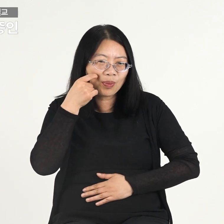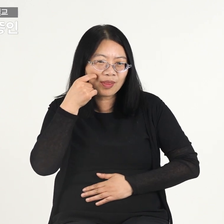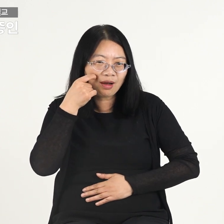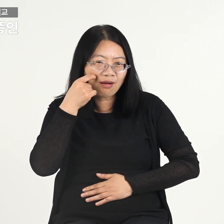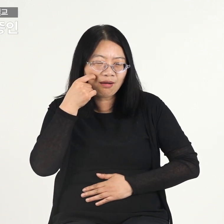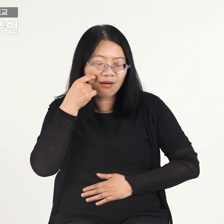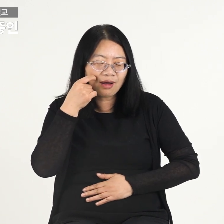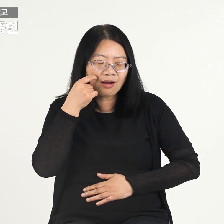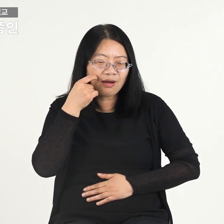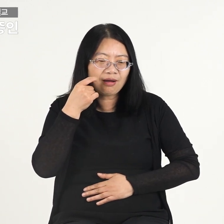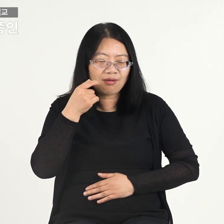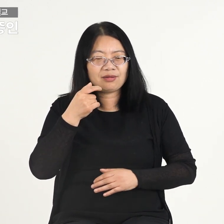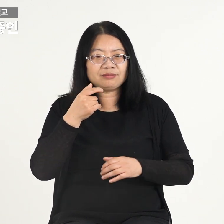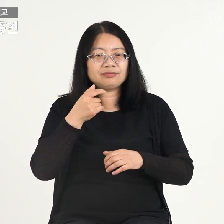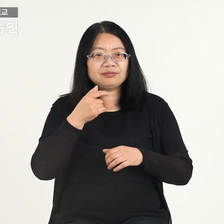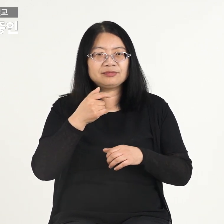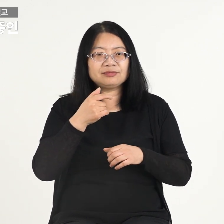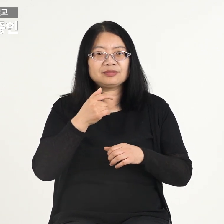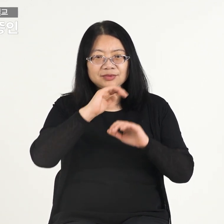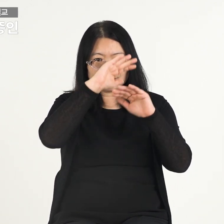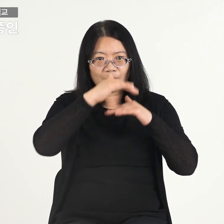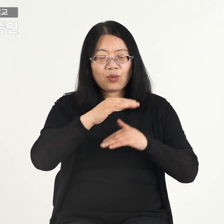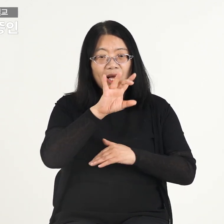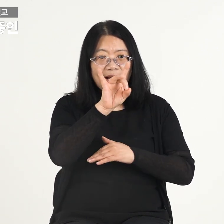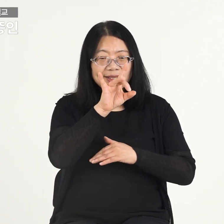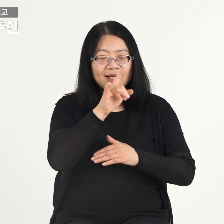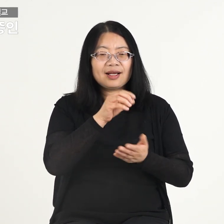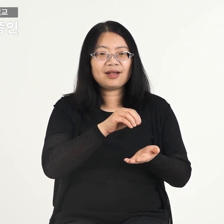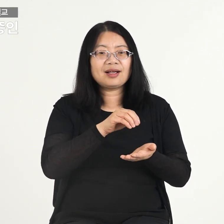하나가 등장을 해요. 그 패턴이 뭐냐 하면